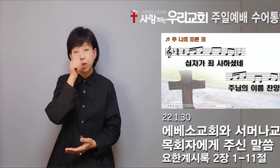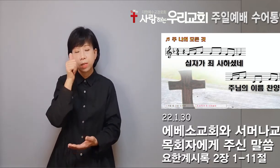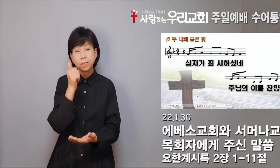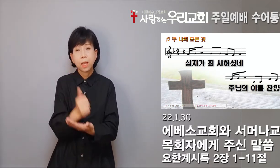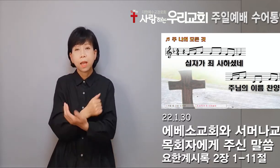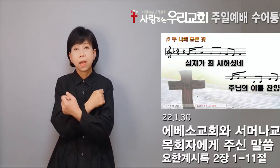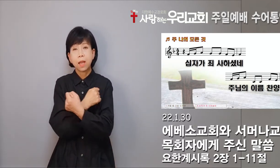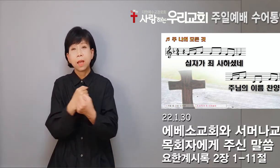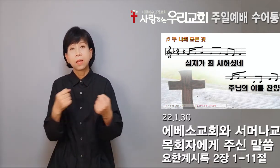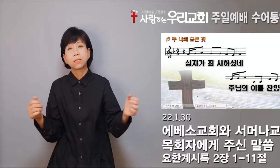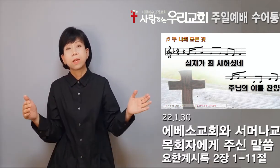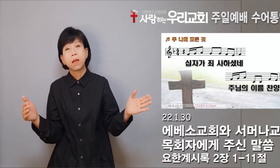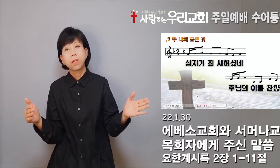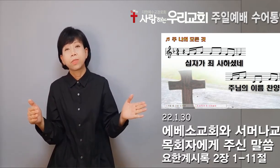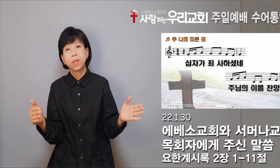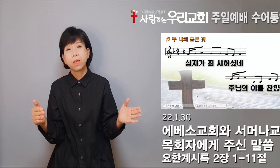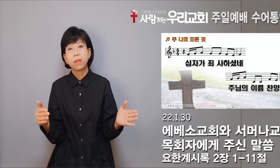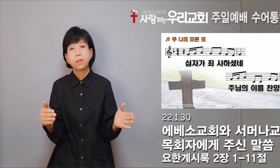십자가 죄